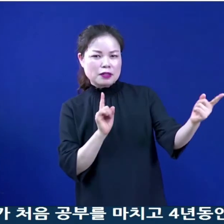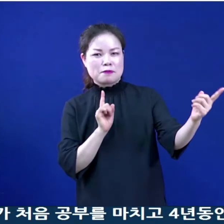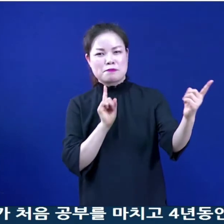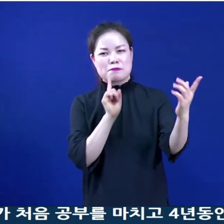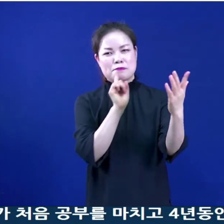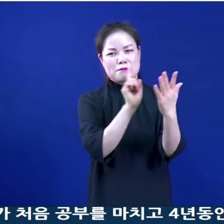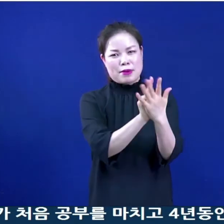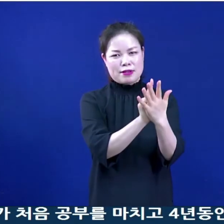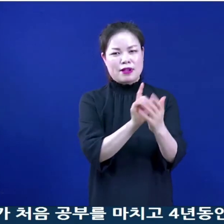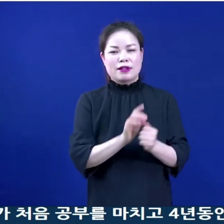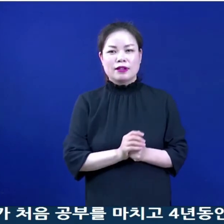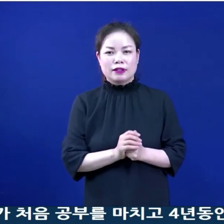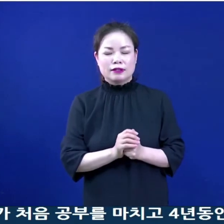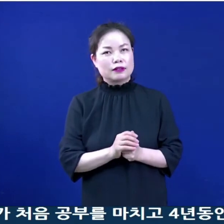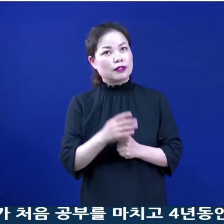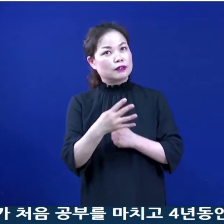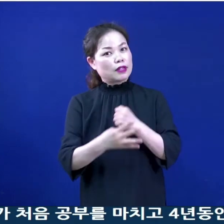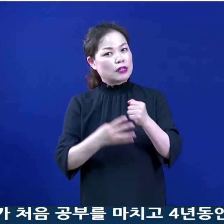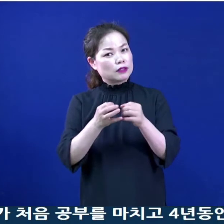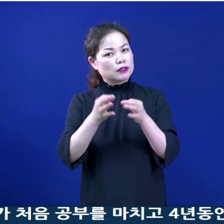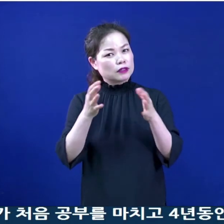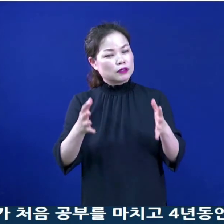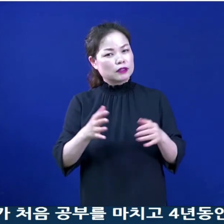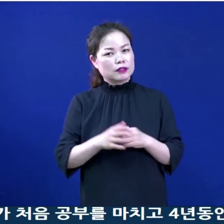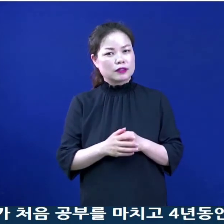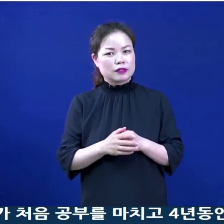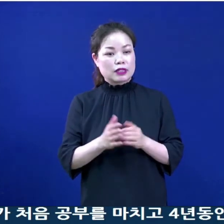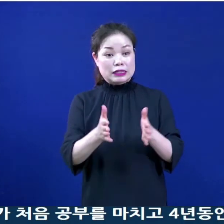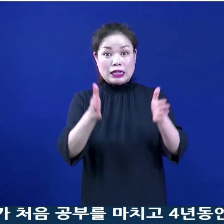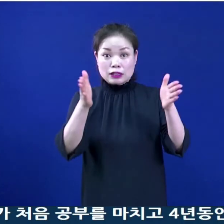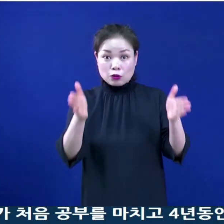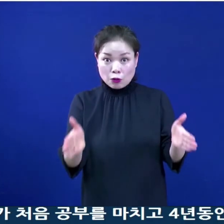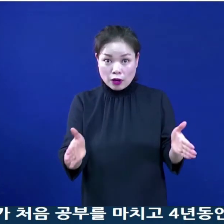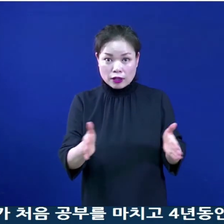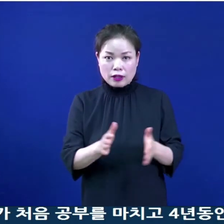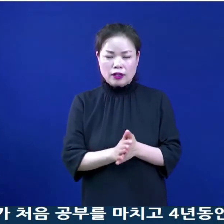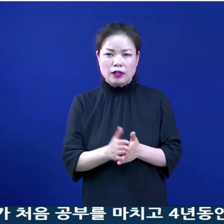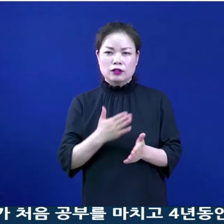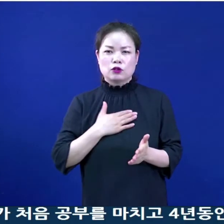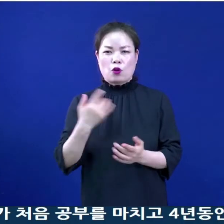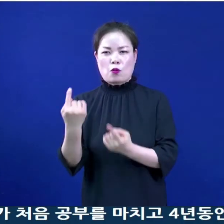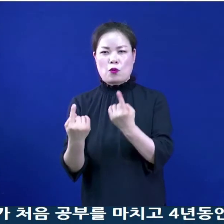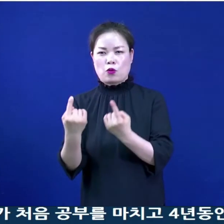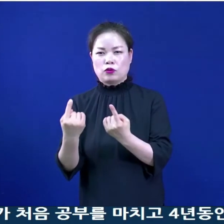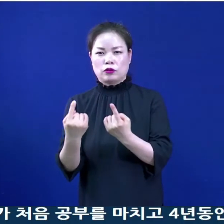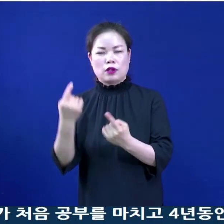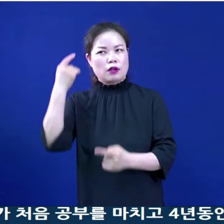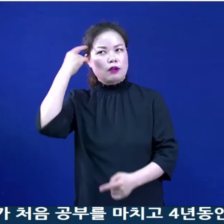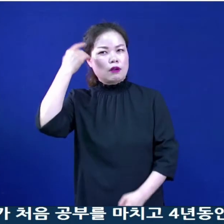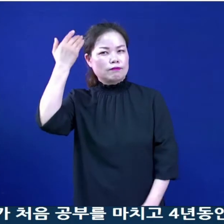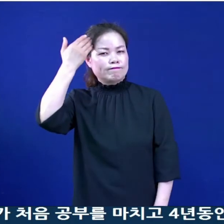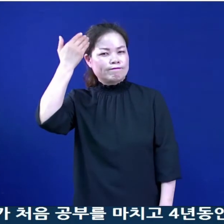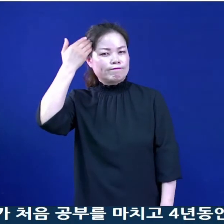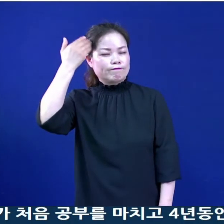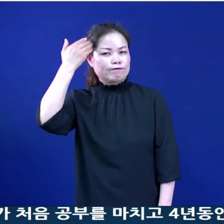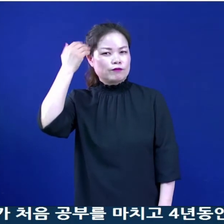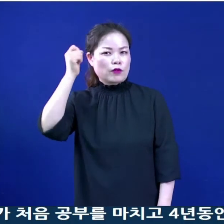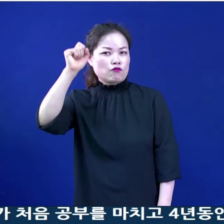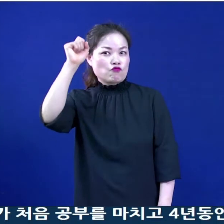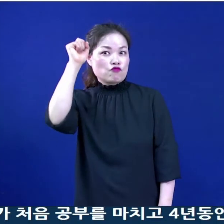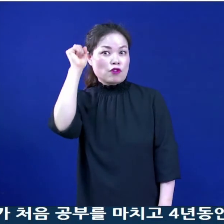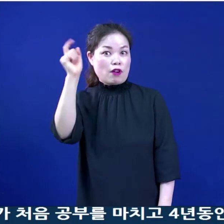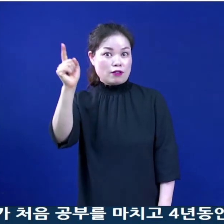겁니다. 한 4년의 기간이었지만 저는 그 기간 동안 저보다 학적으로 더